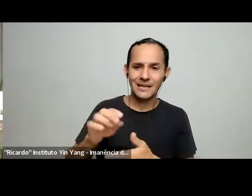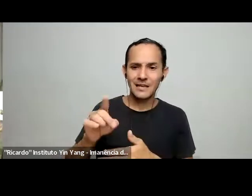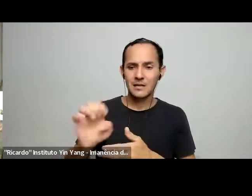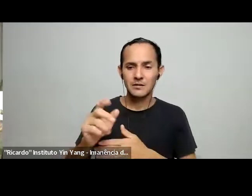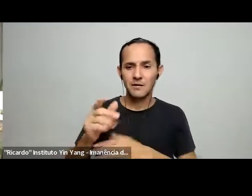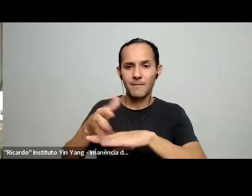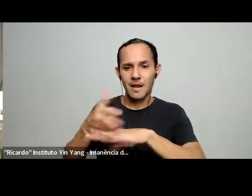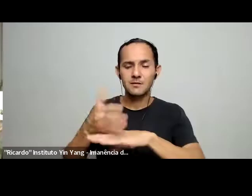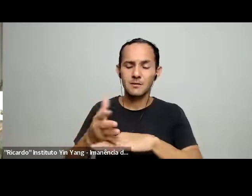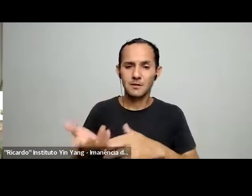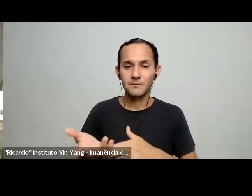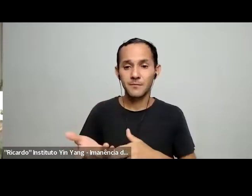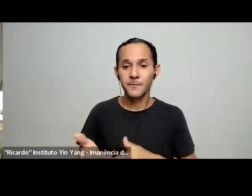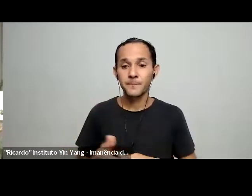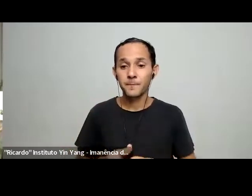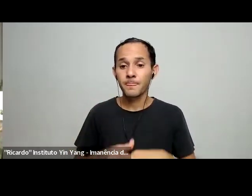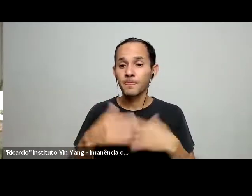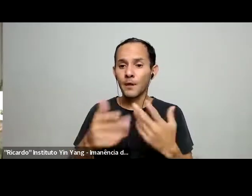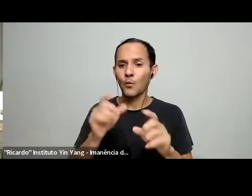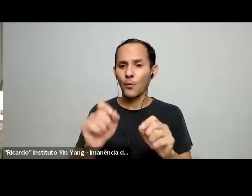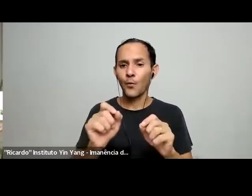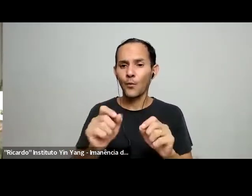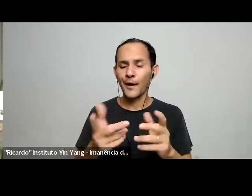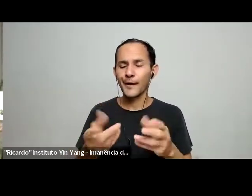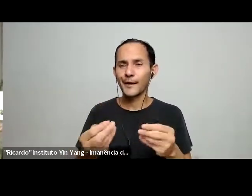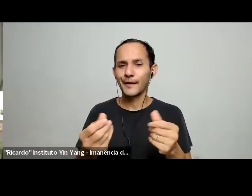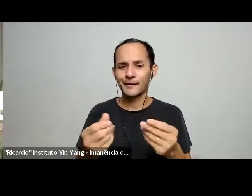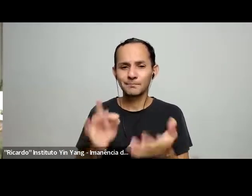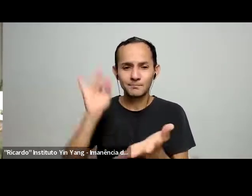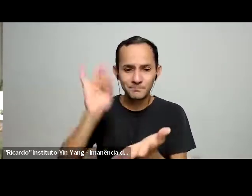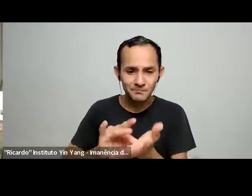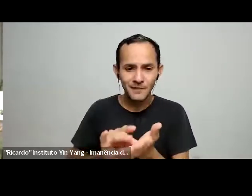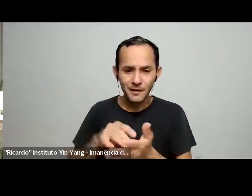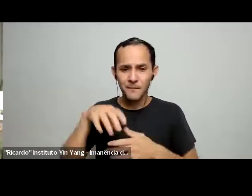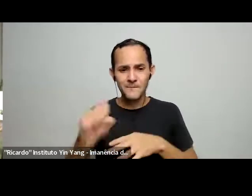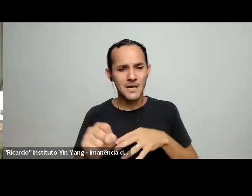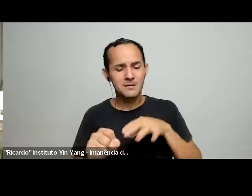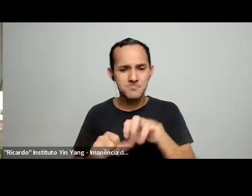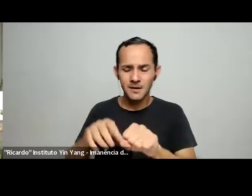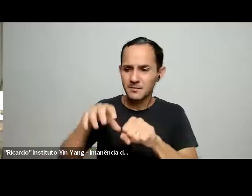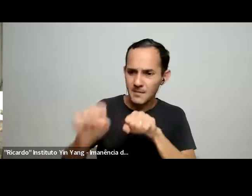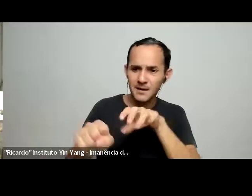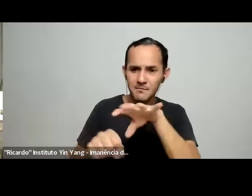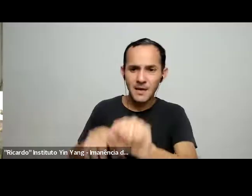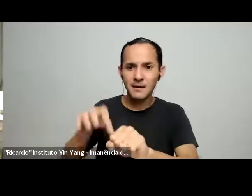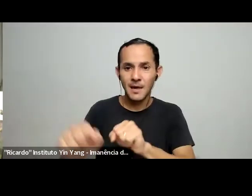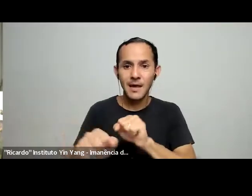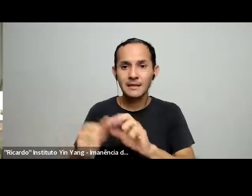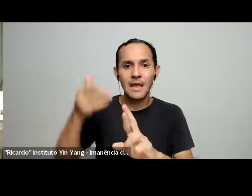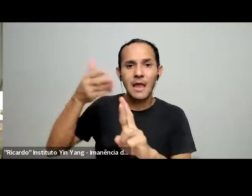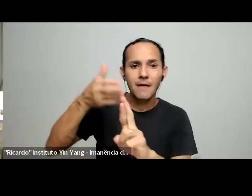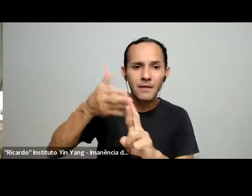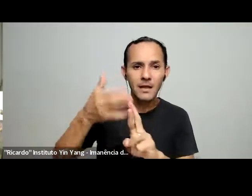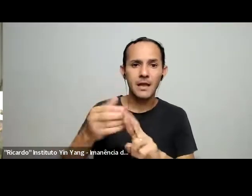as áreas, nós fomos realmente garimpando essas referências, essas